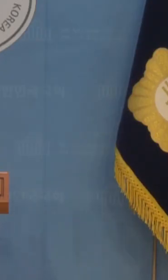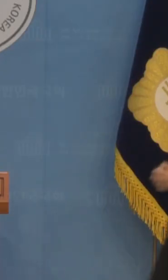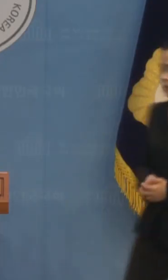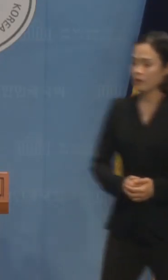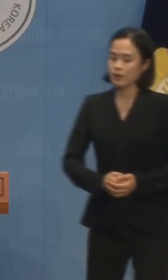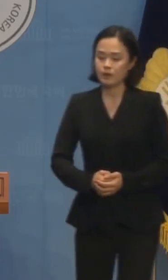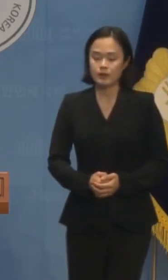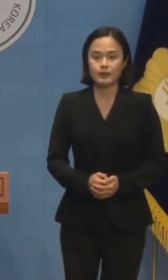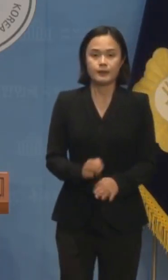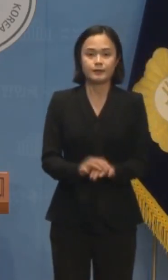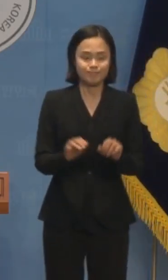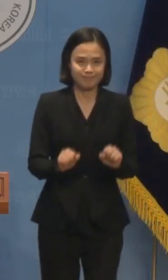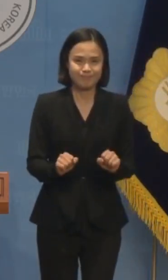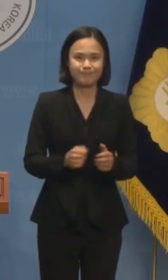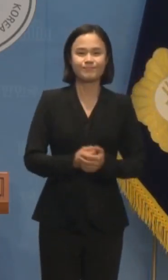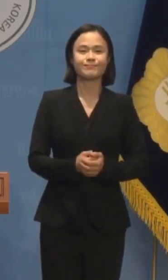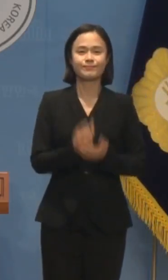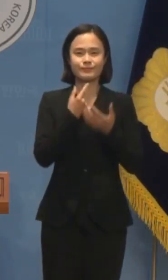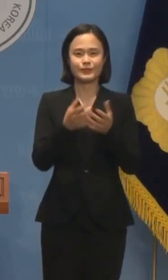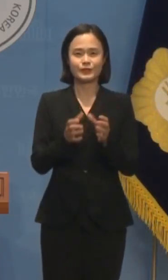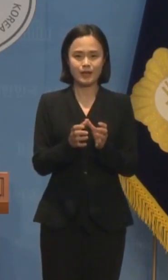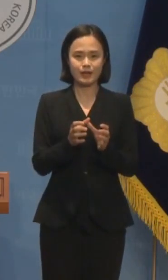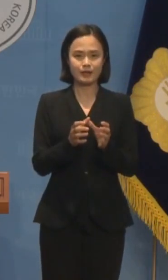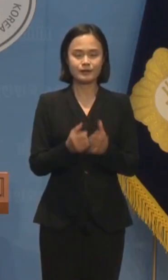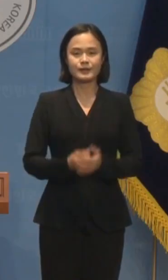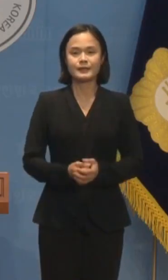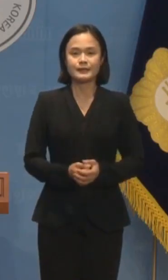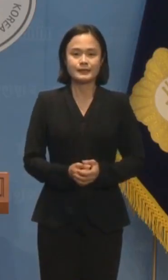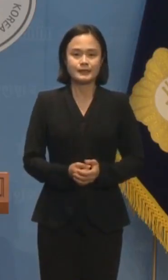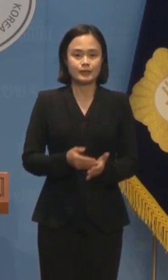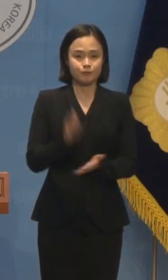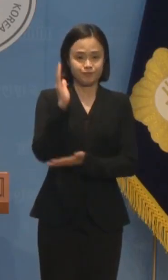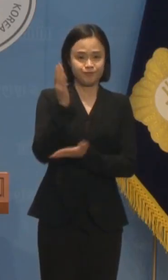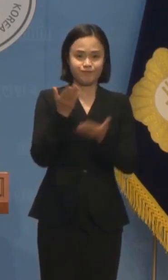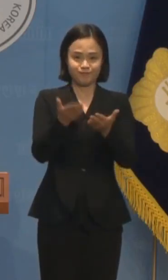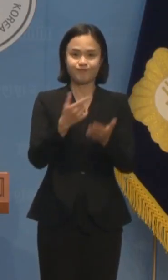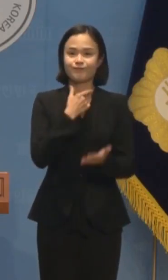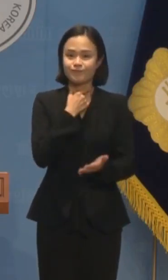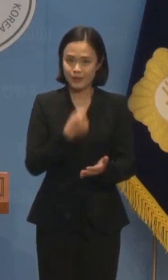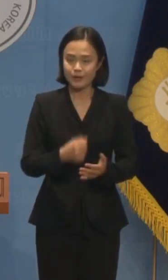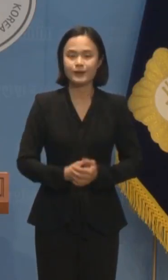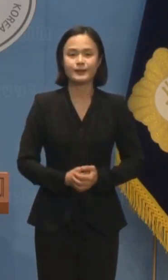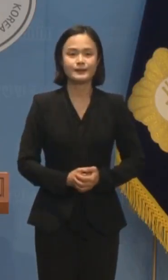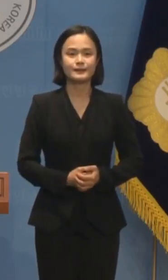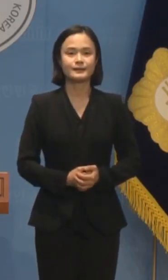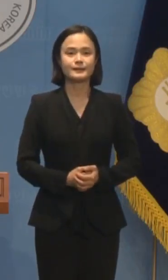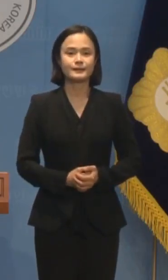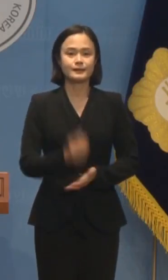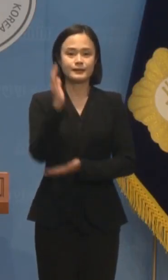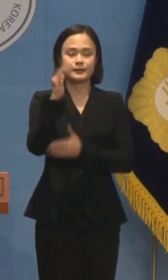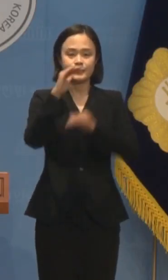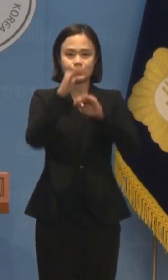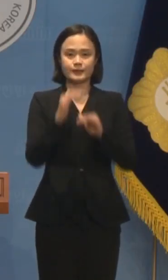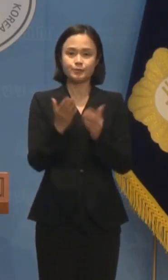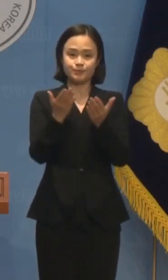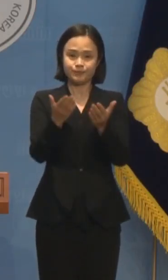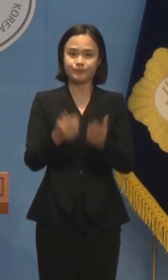임명되었답니다. 그래서 그 관련해서 기자회견을 하려고 합니다. 네, 기자회견을 시작하겠습니다.